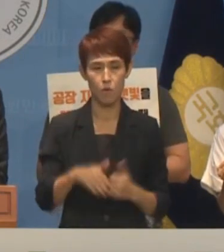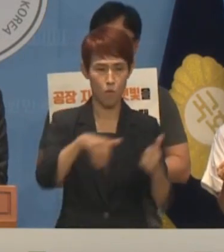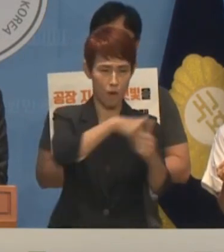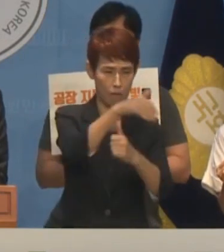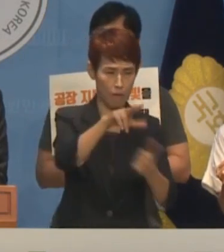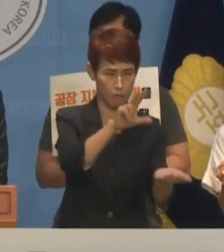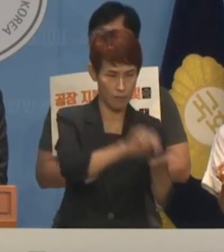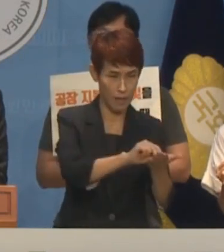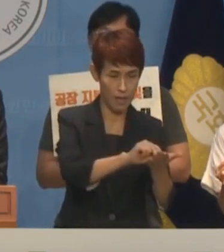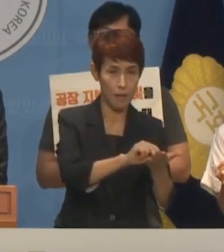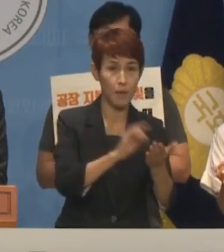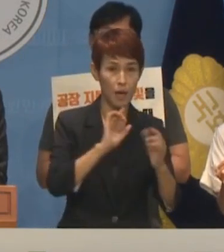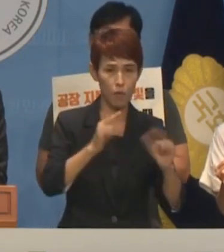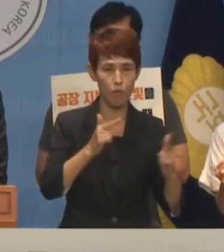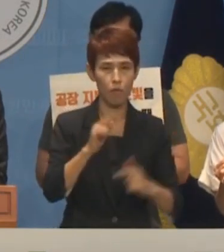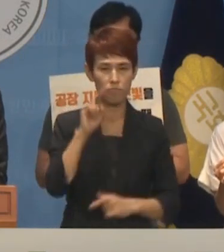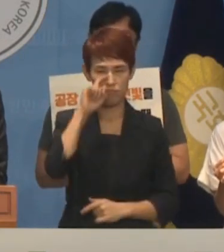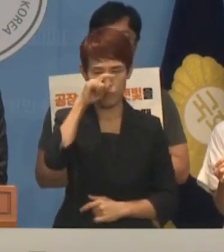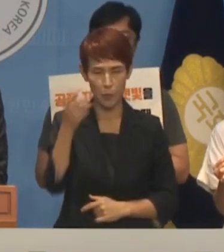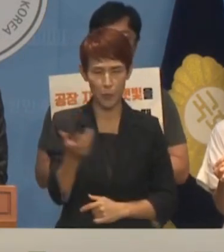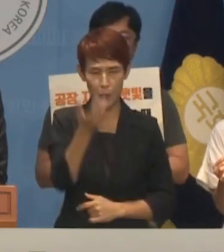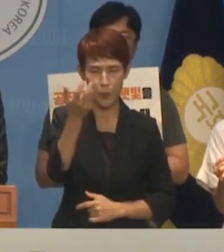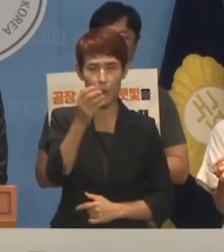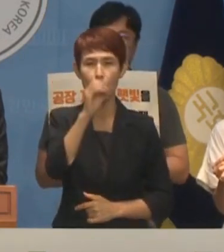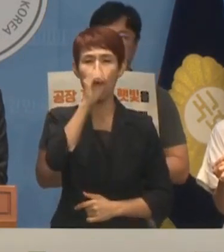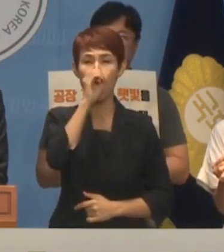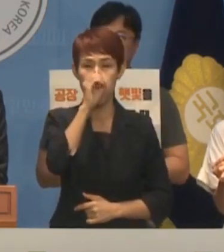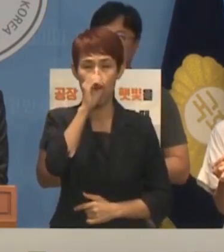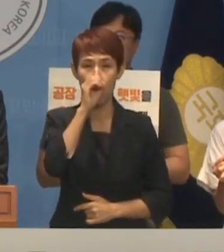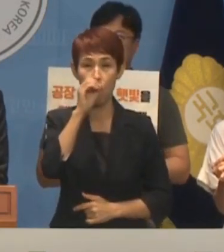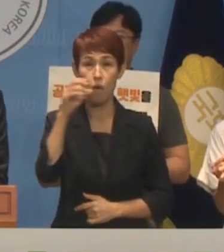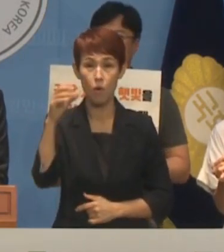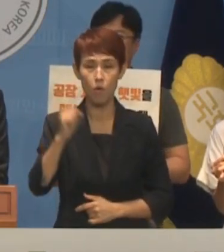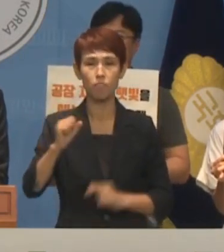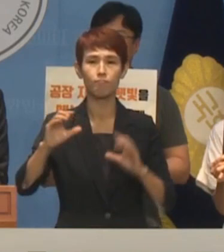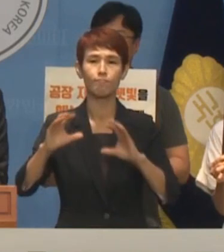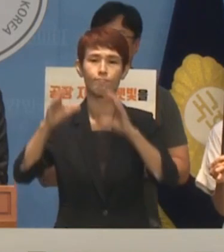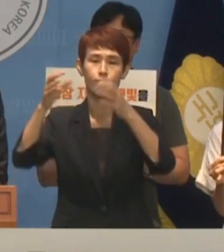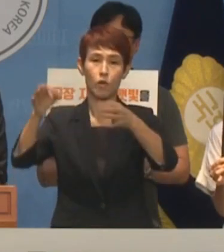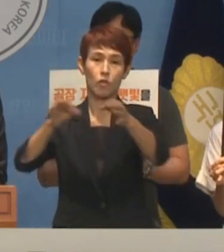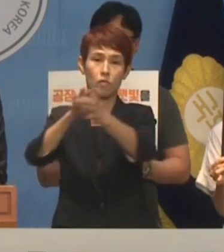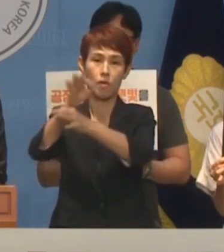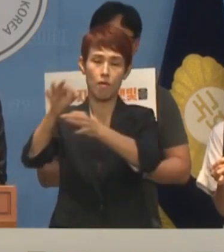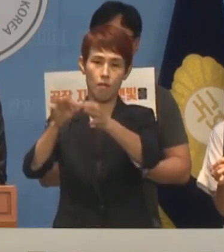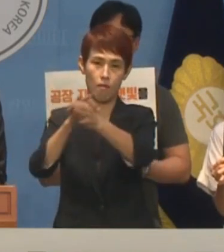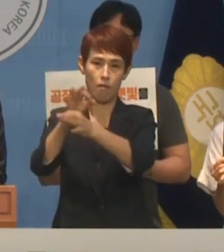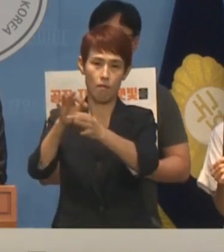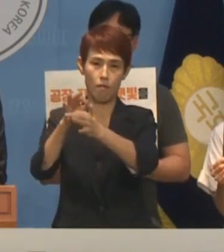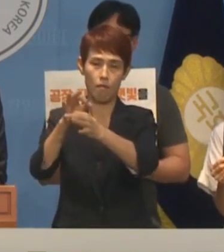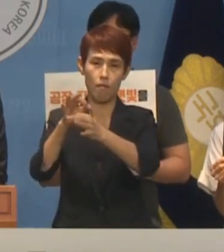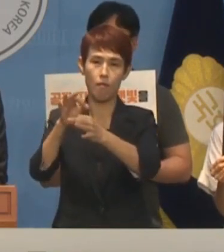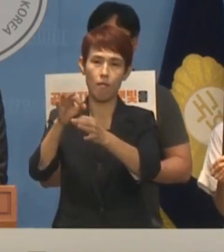아니라 탈탄소를 중심으로 글로벌 경제가 재편되고 있습니다.